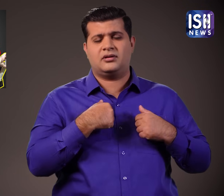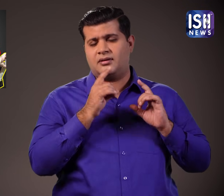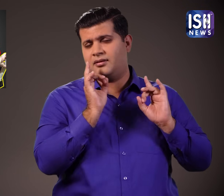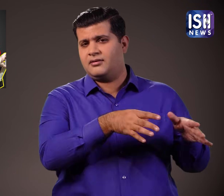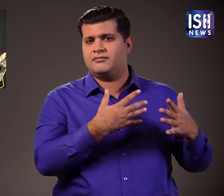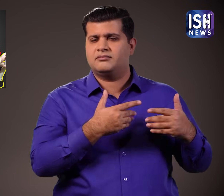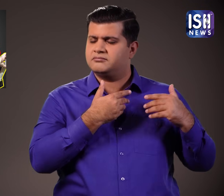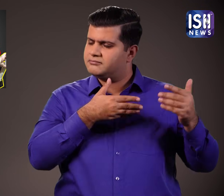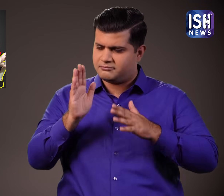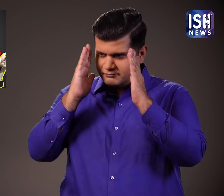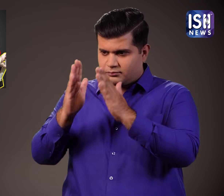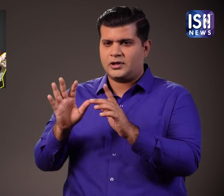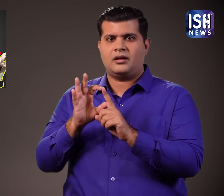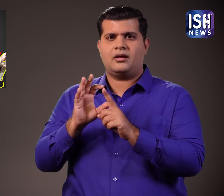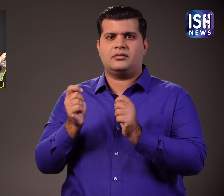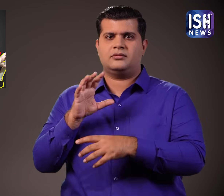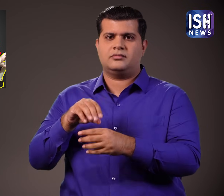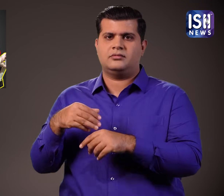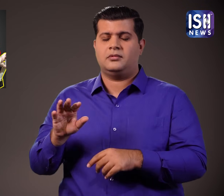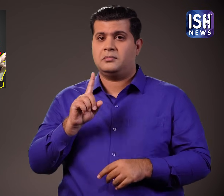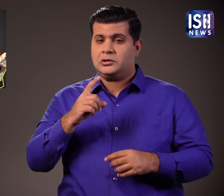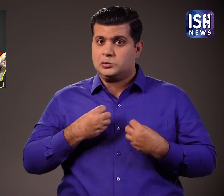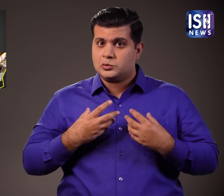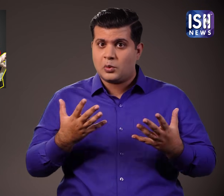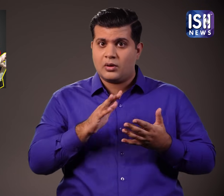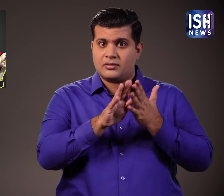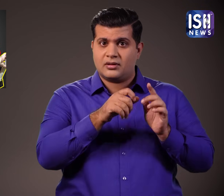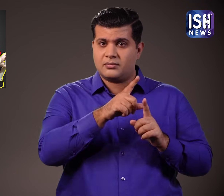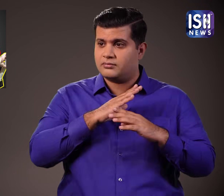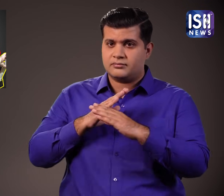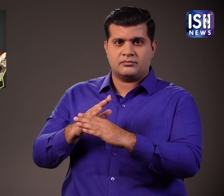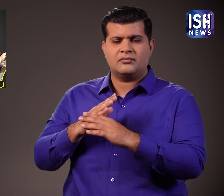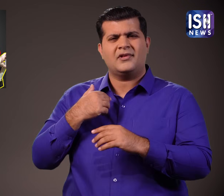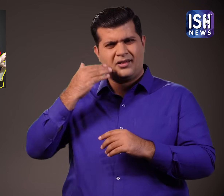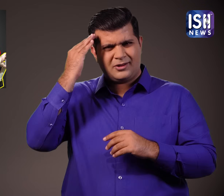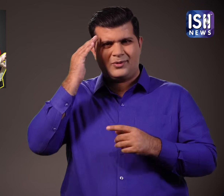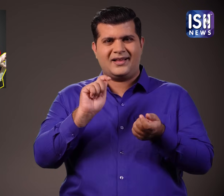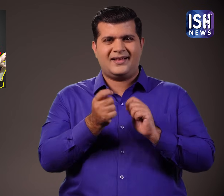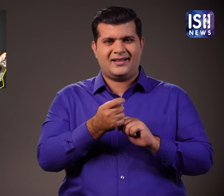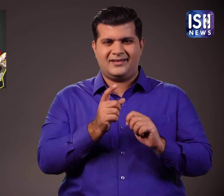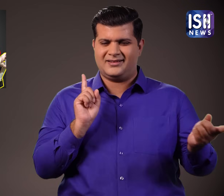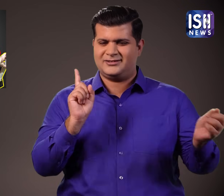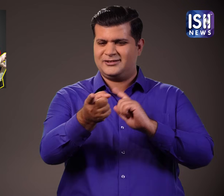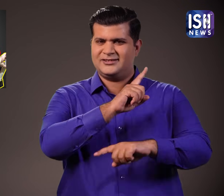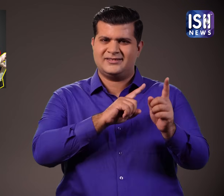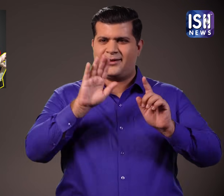इसलिए आगे बढ़ना भेतर है लेकिन ये चौकाने वाली बात है कि SRS ने वार्नर को ब्लॉक कर दिया IPL निरामी के दौरान